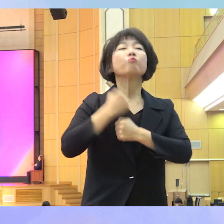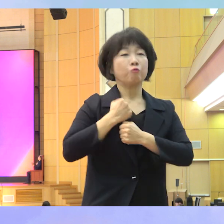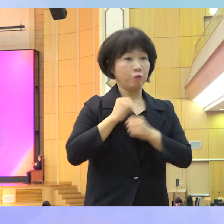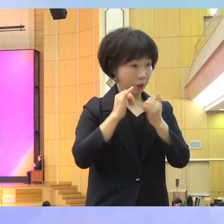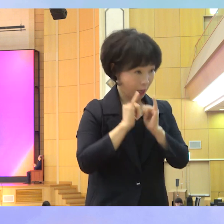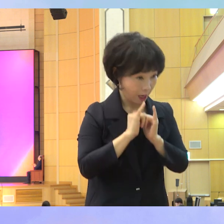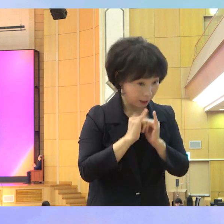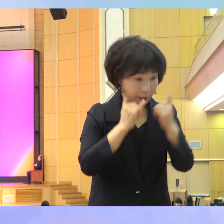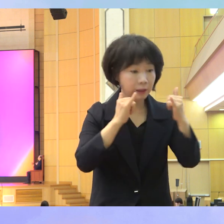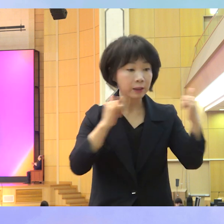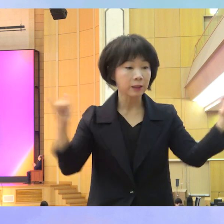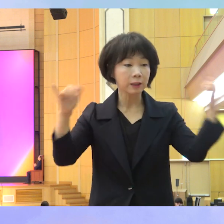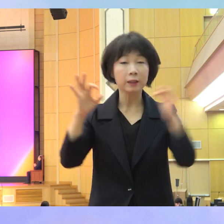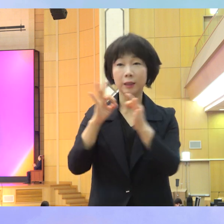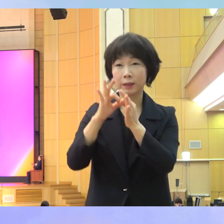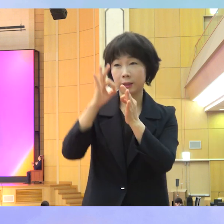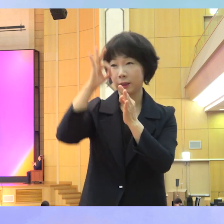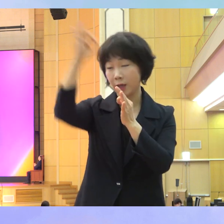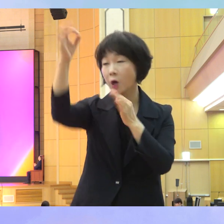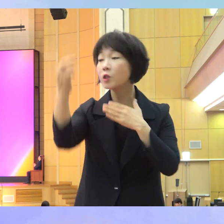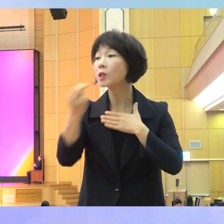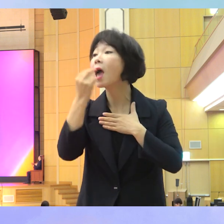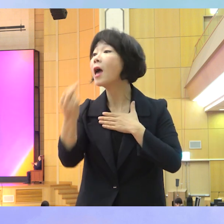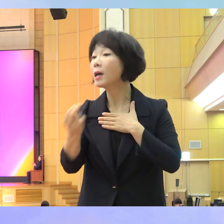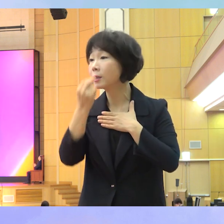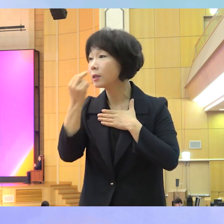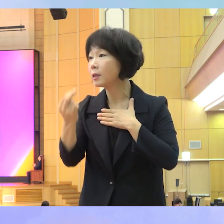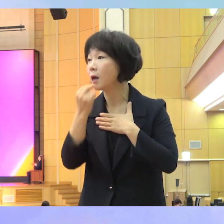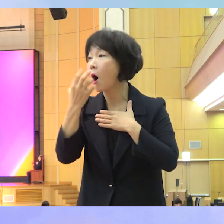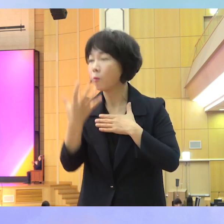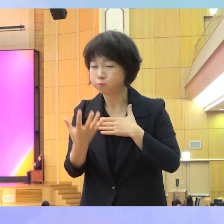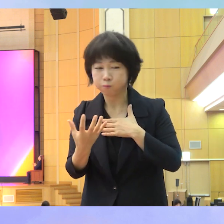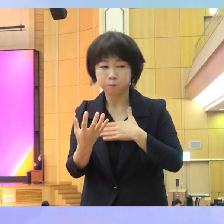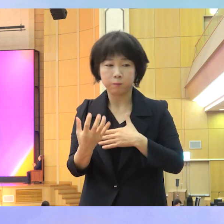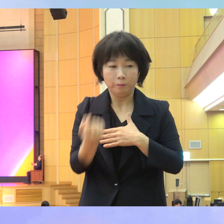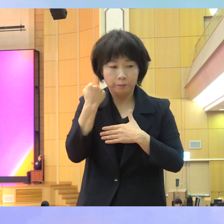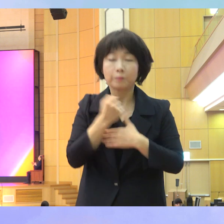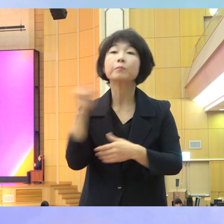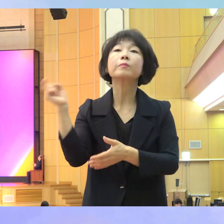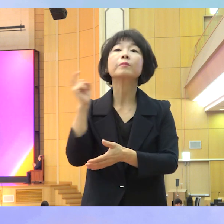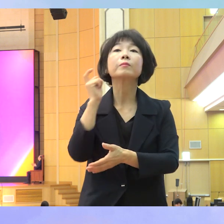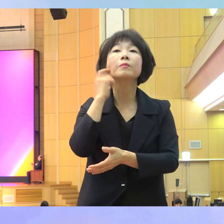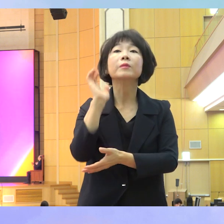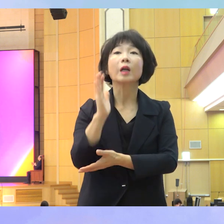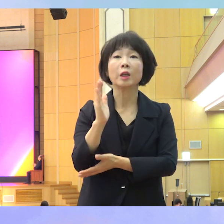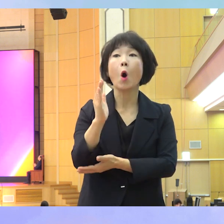승천한 군사들은 영생을 얻으며